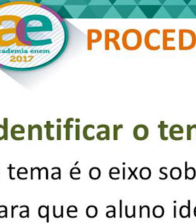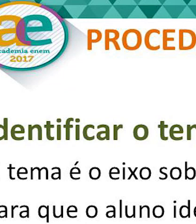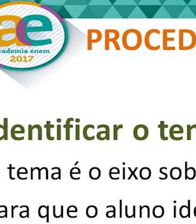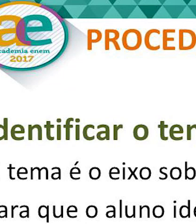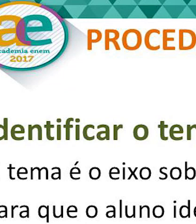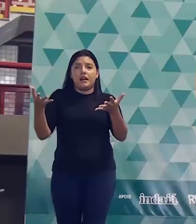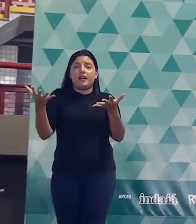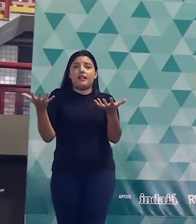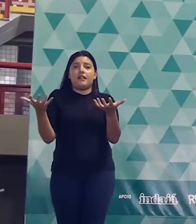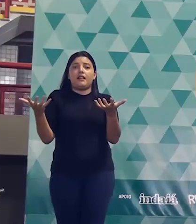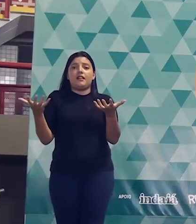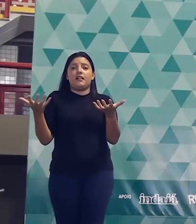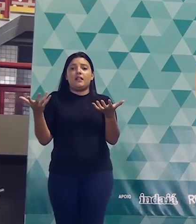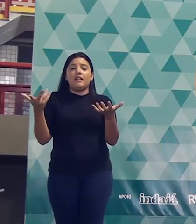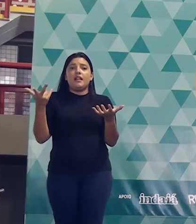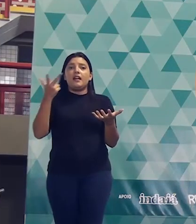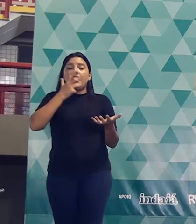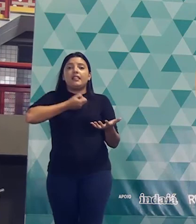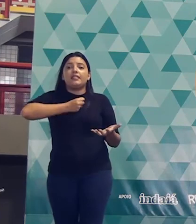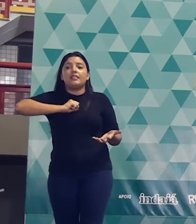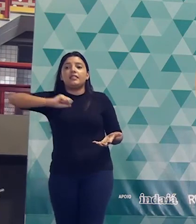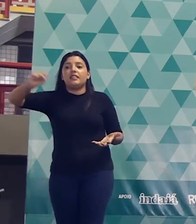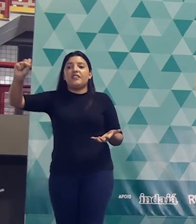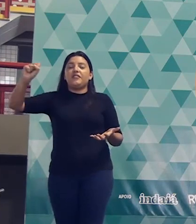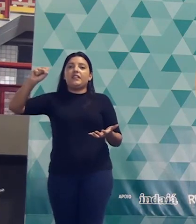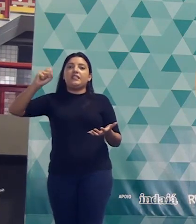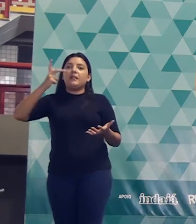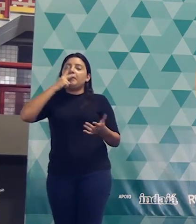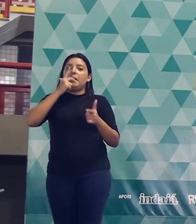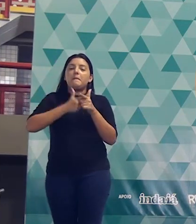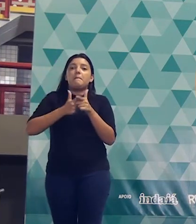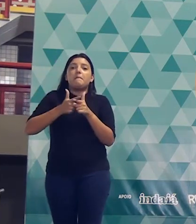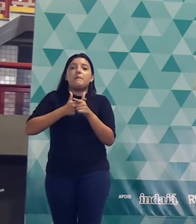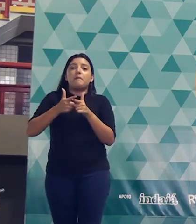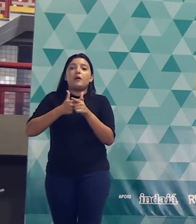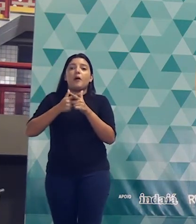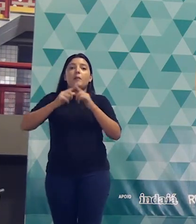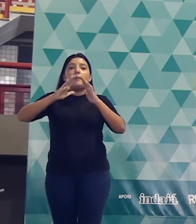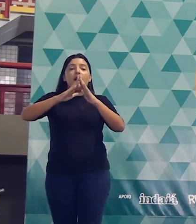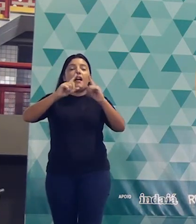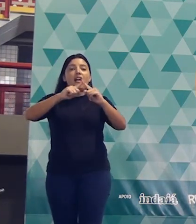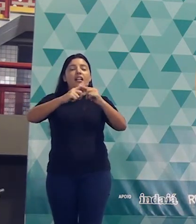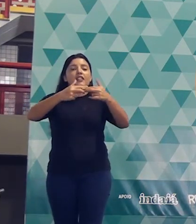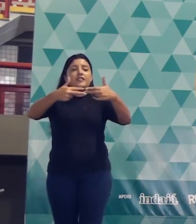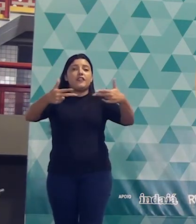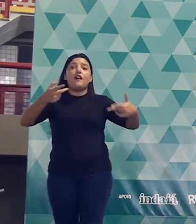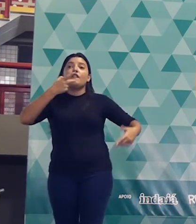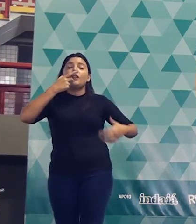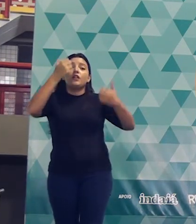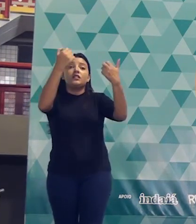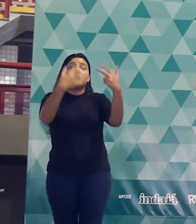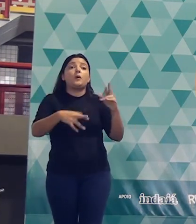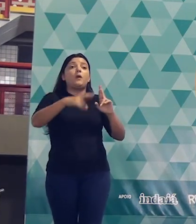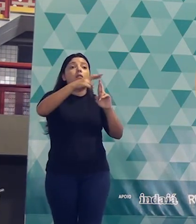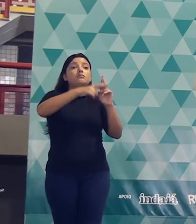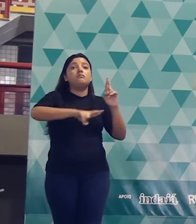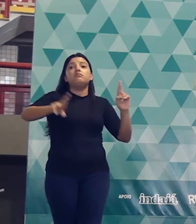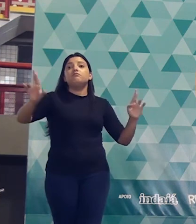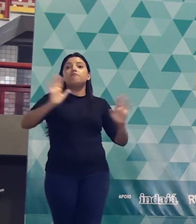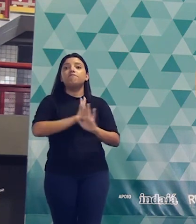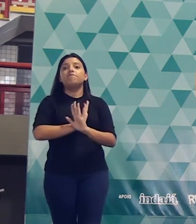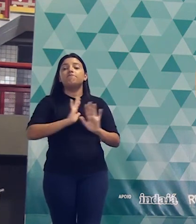combater a intolerância religiosa. Teve gente que não entendeu o tema e falou de religião